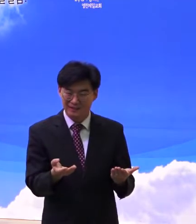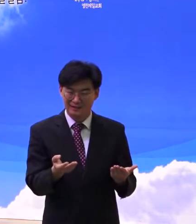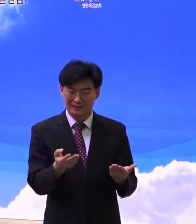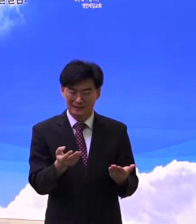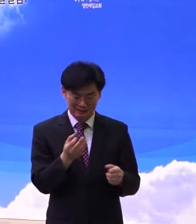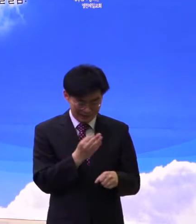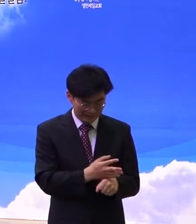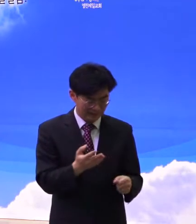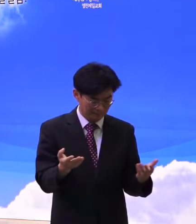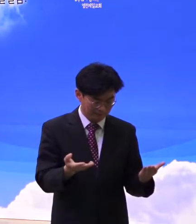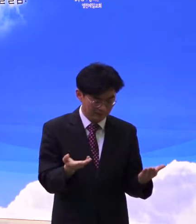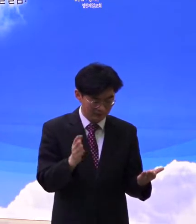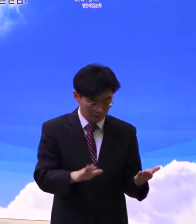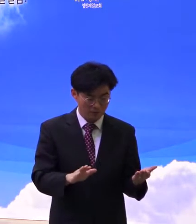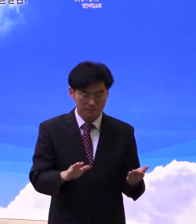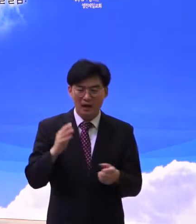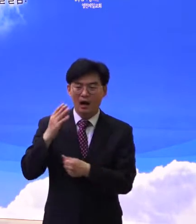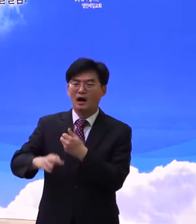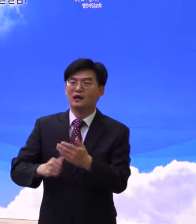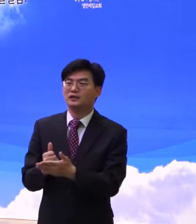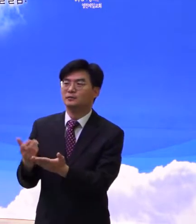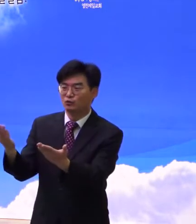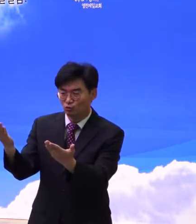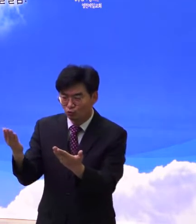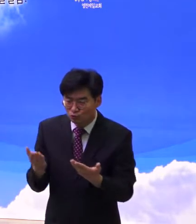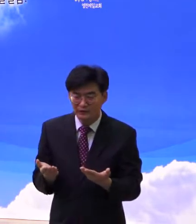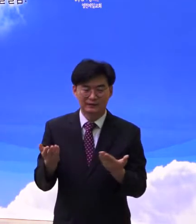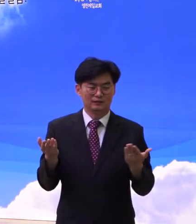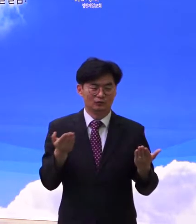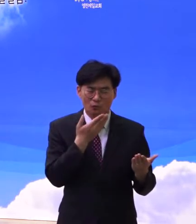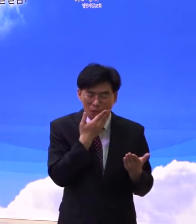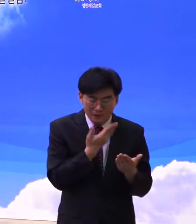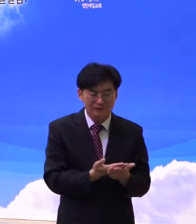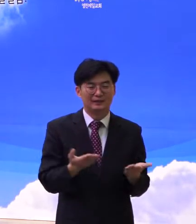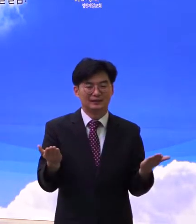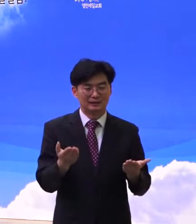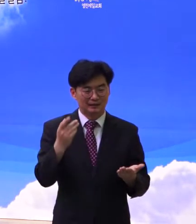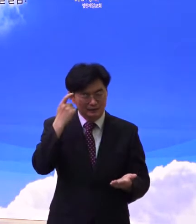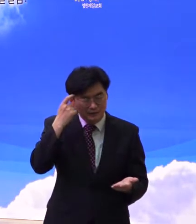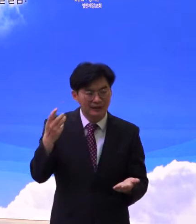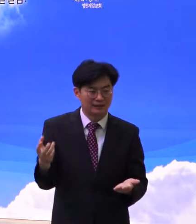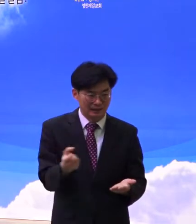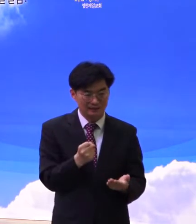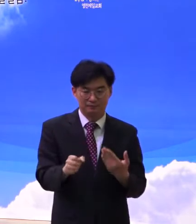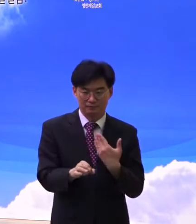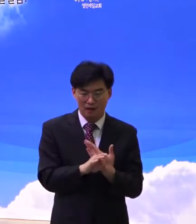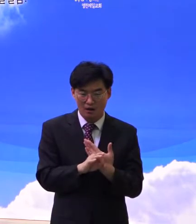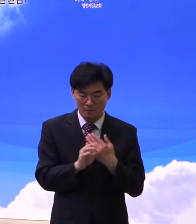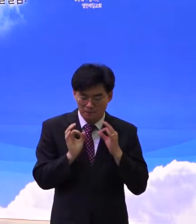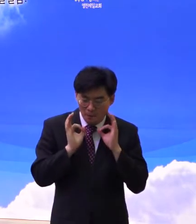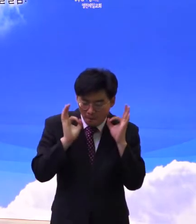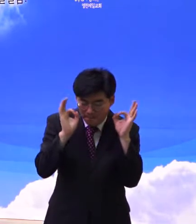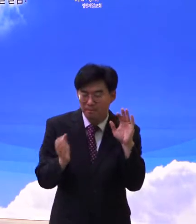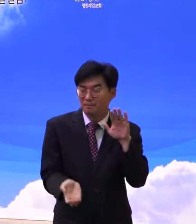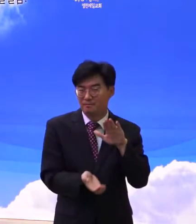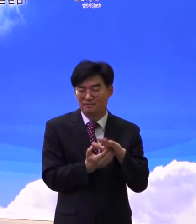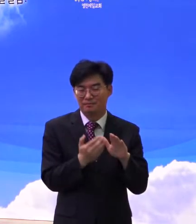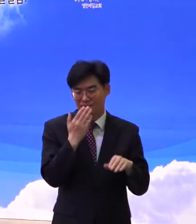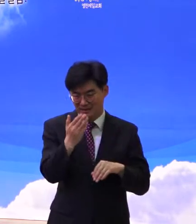내게 주신 일이라고 생각하고 이것이 하나님의 일이라고 생각하며 사는 사람은 항상 하나님의